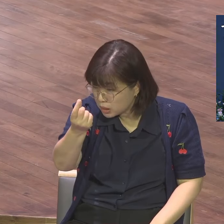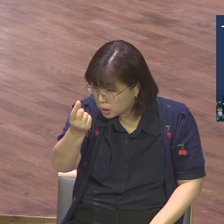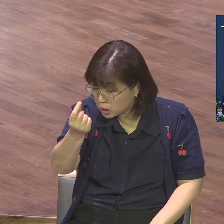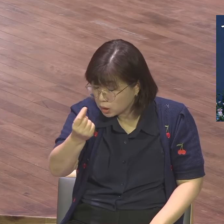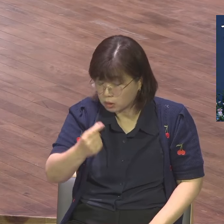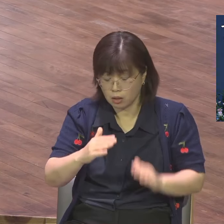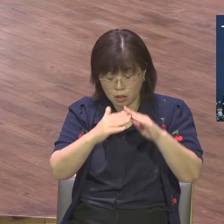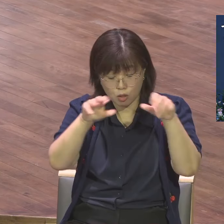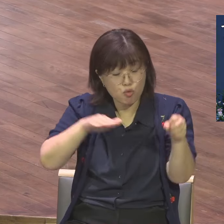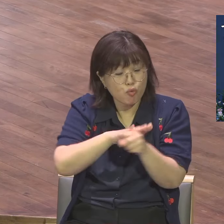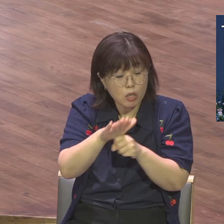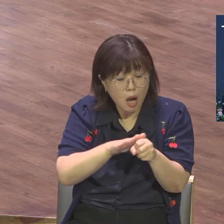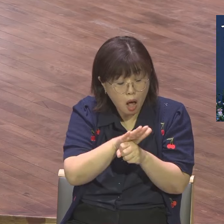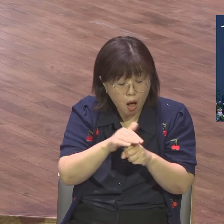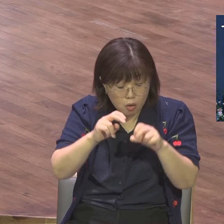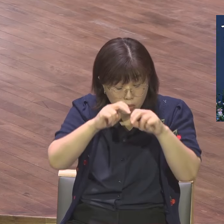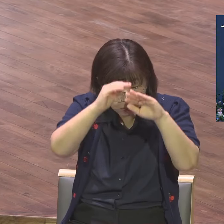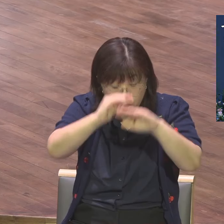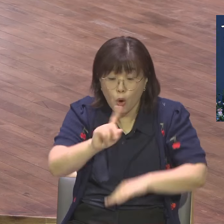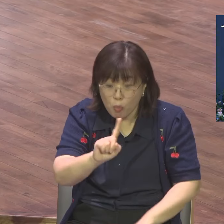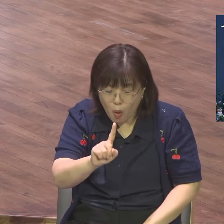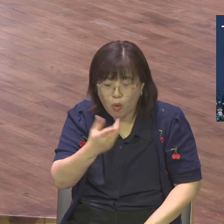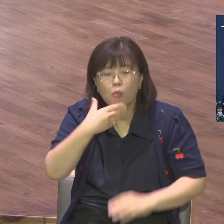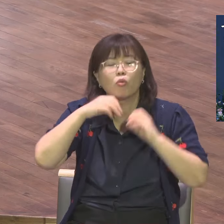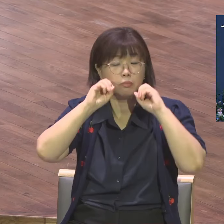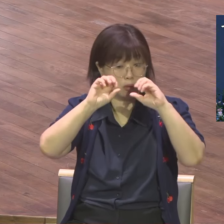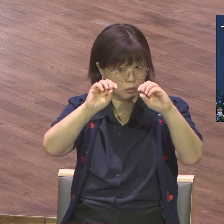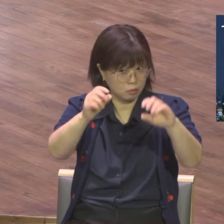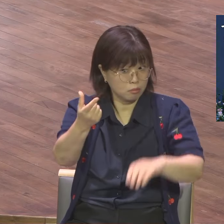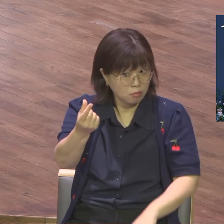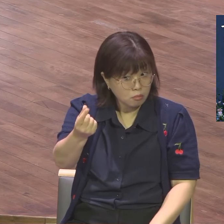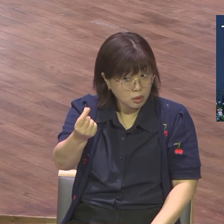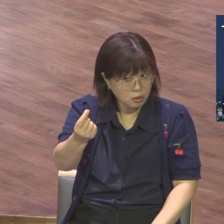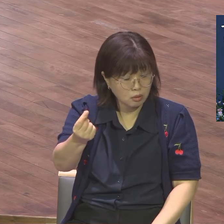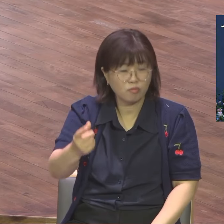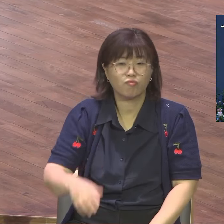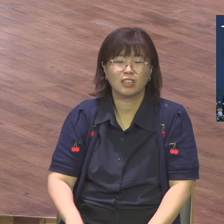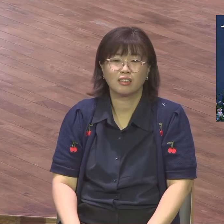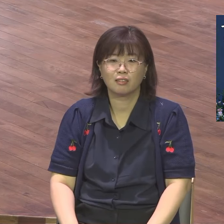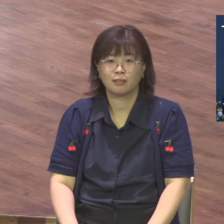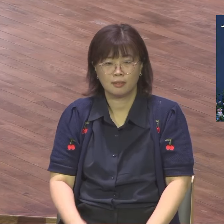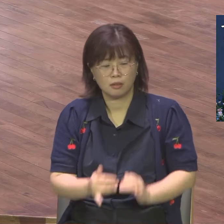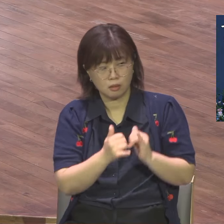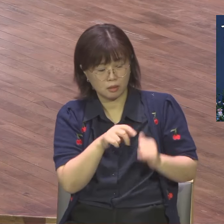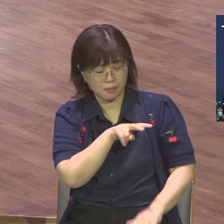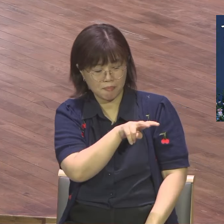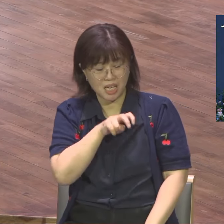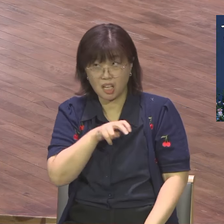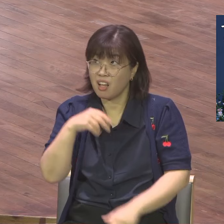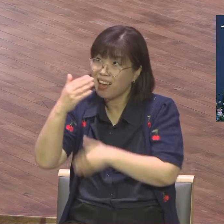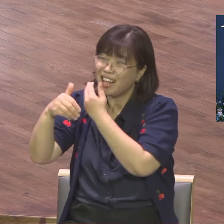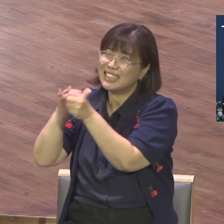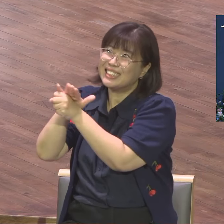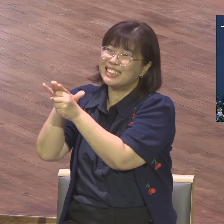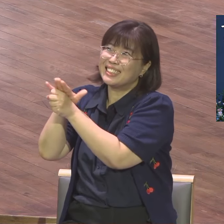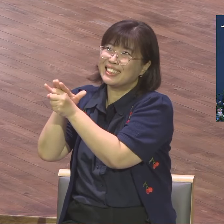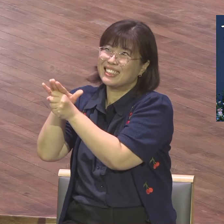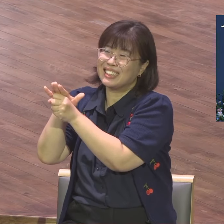아니에요. 거짓말하고 있는 거예요. 그거. 사람을 미워해. 사람을 시기 질투해. 사람을 비판하고